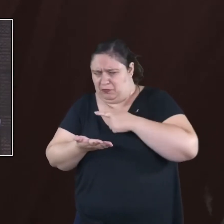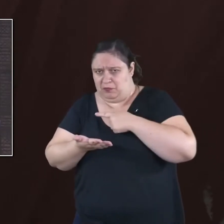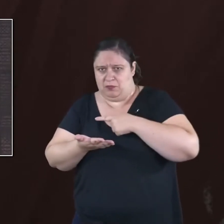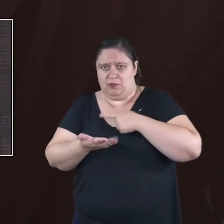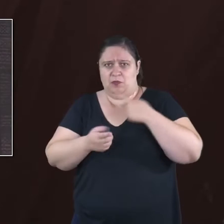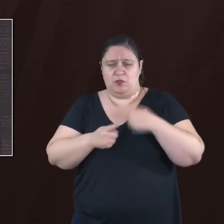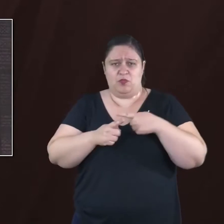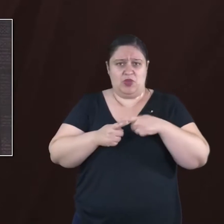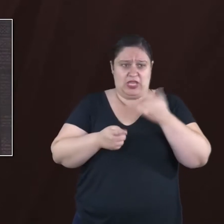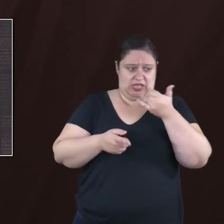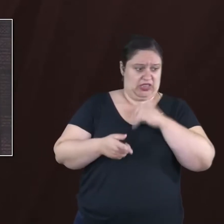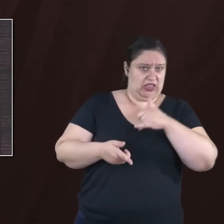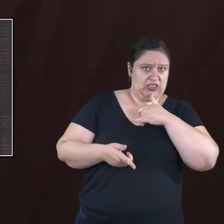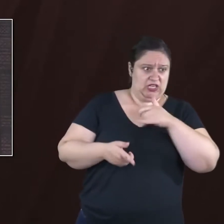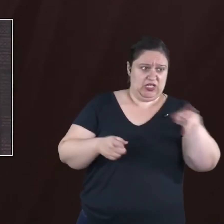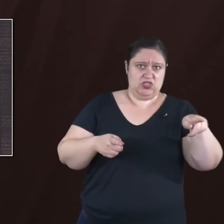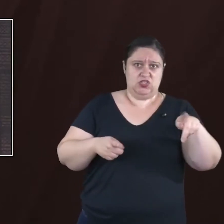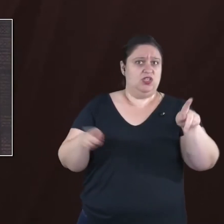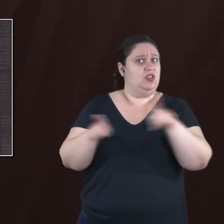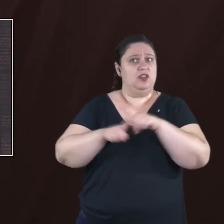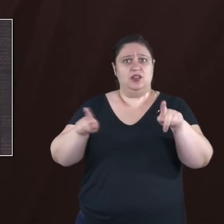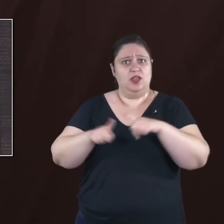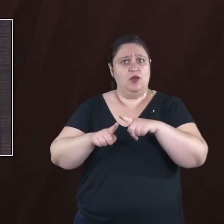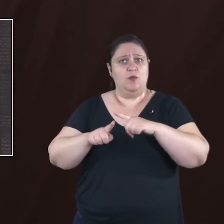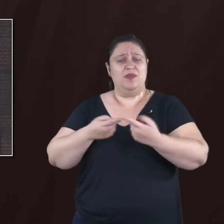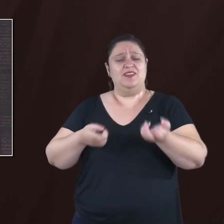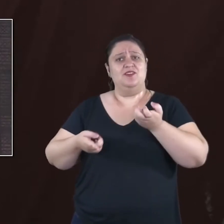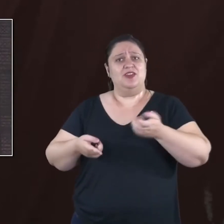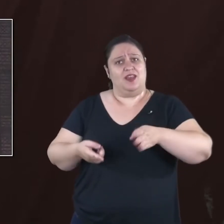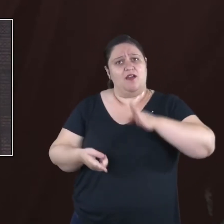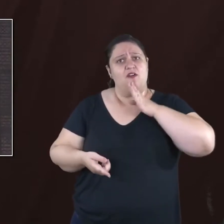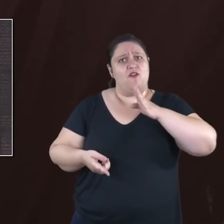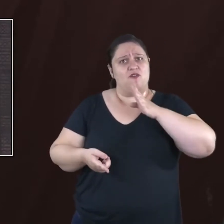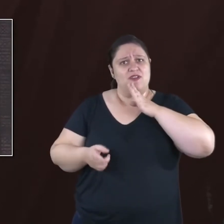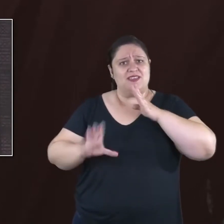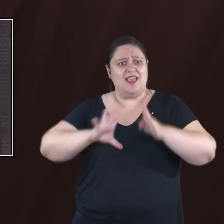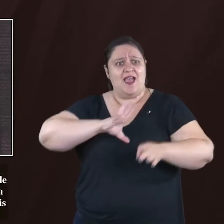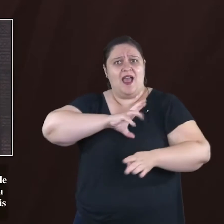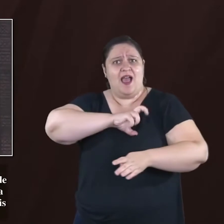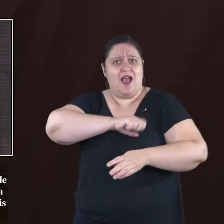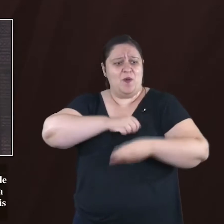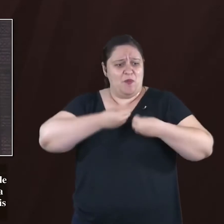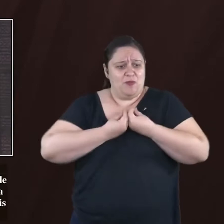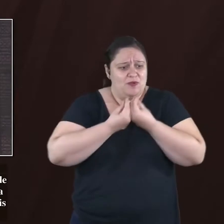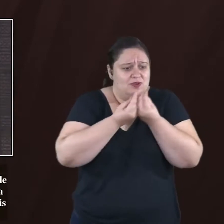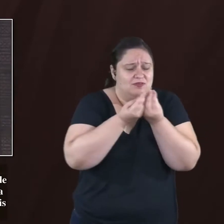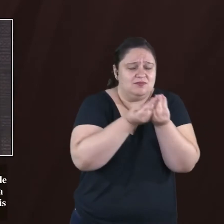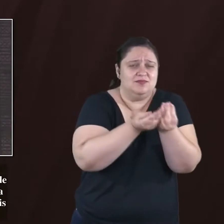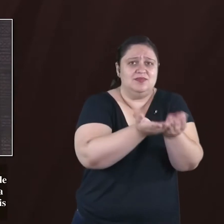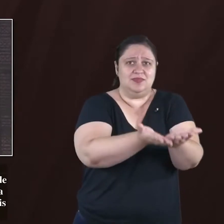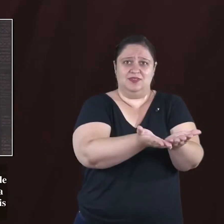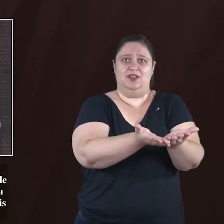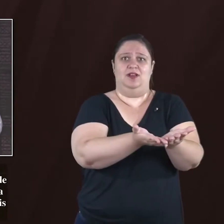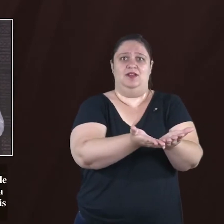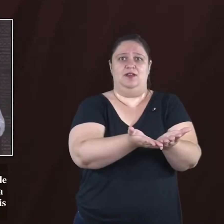o amor que vos consagro em grande medida. Agora